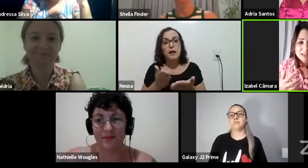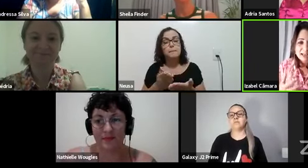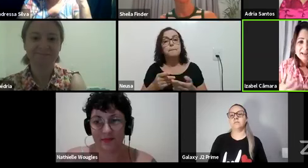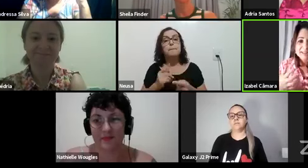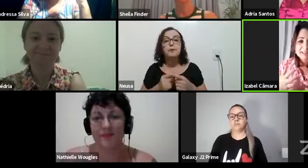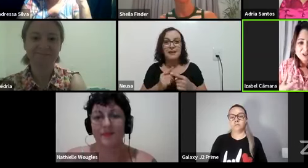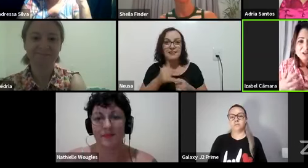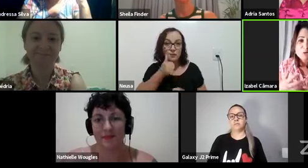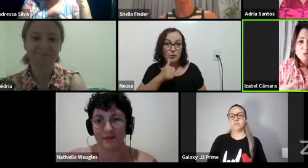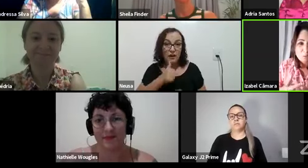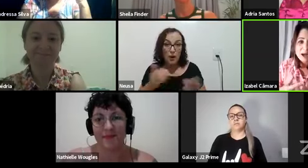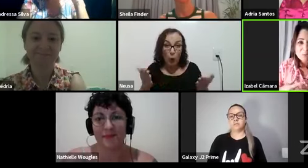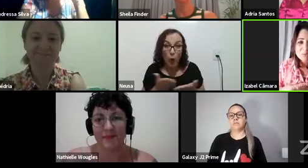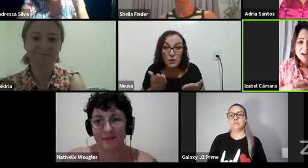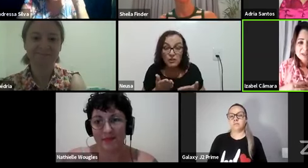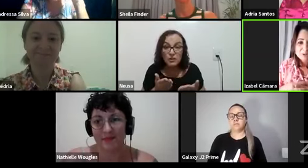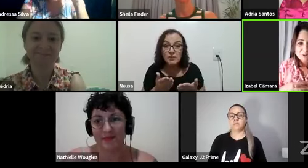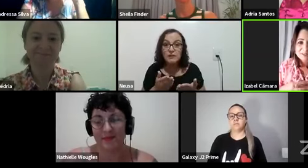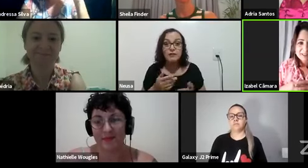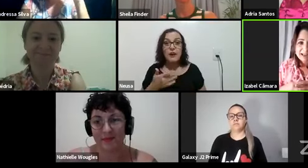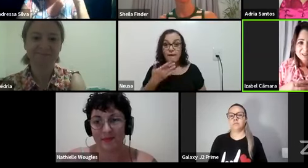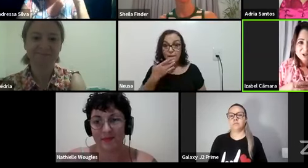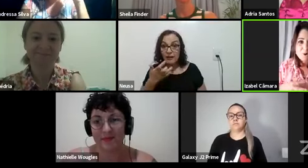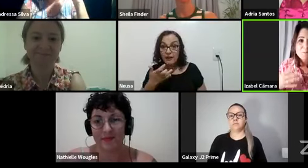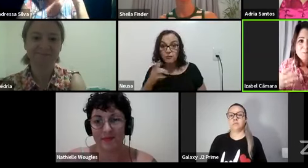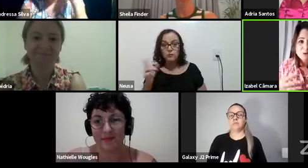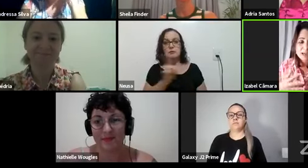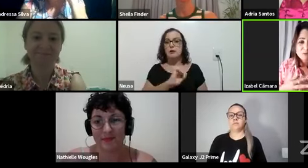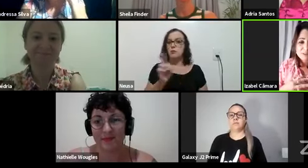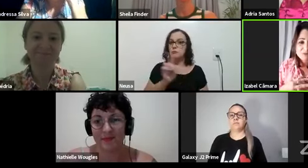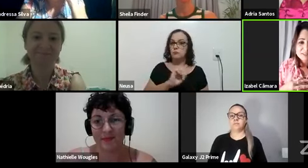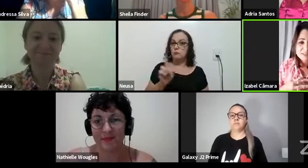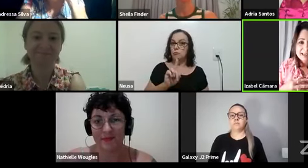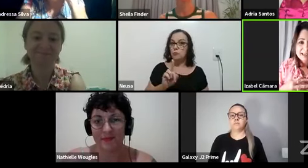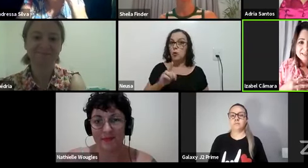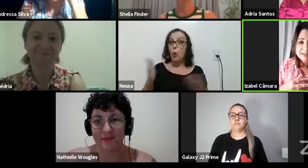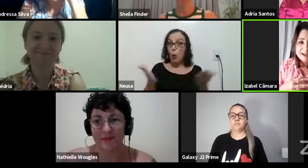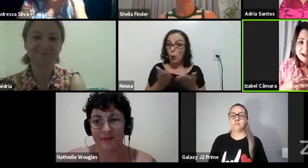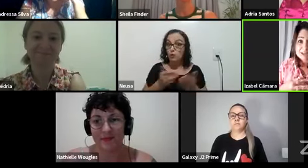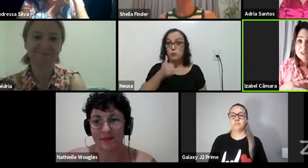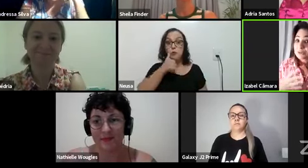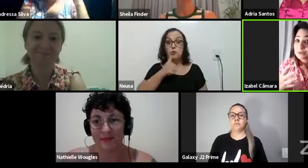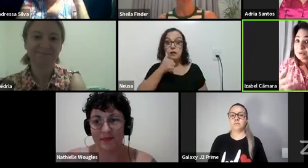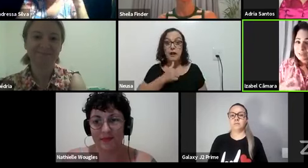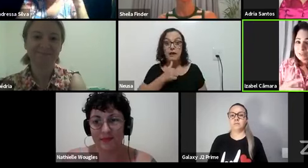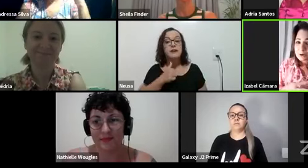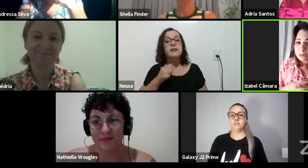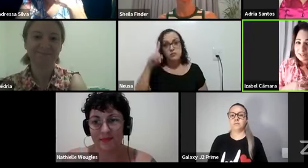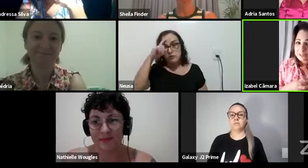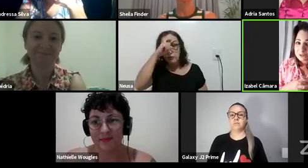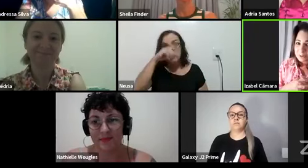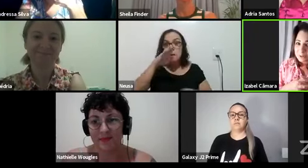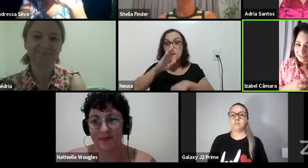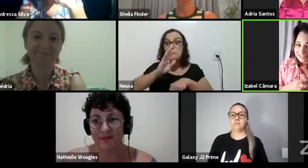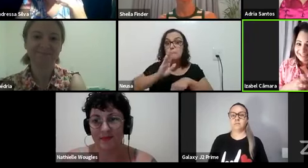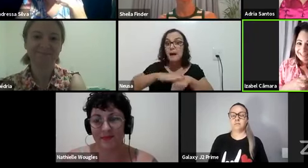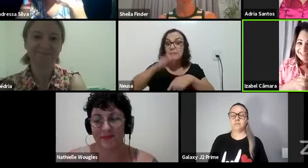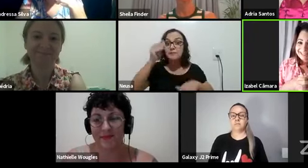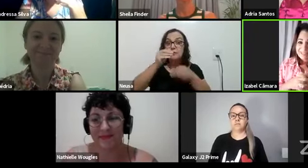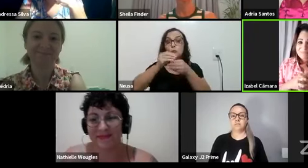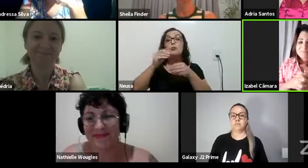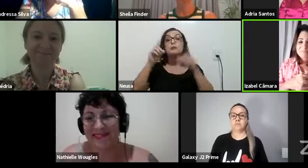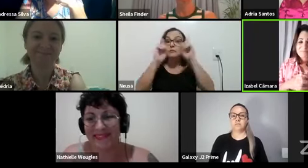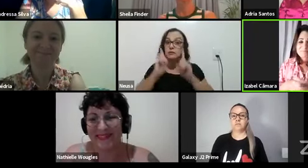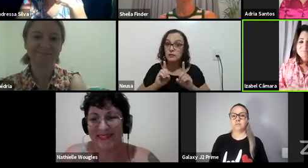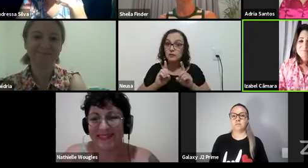ser mulher, resistir e ocupar o lugar na sociedade. Uma mulher com deficiência, a gente vai conhecer agora essas histórias.